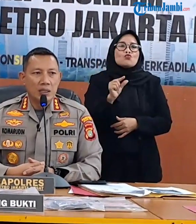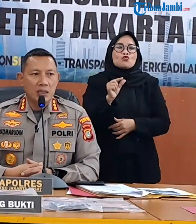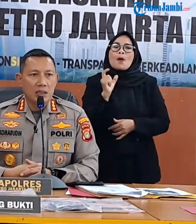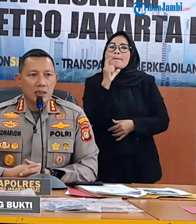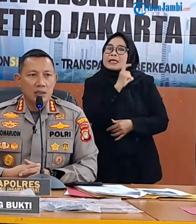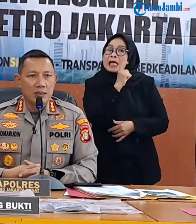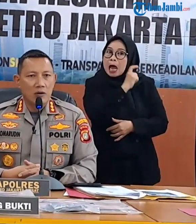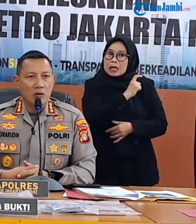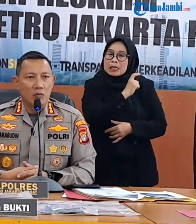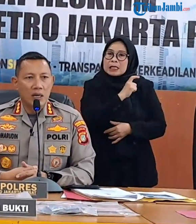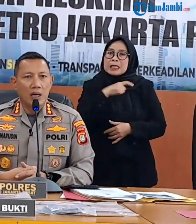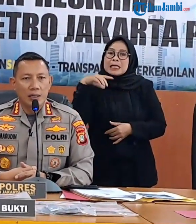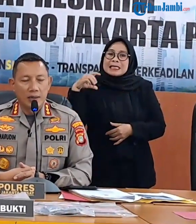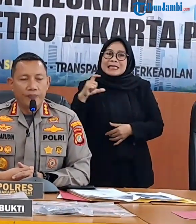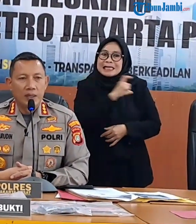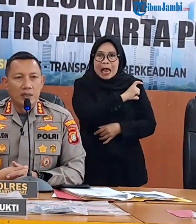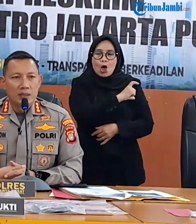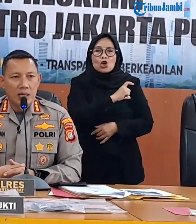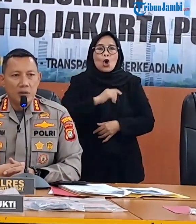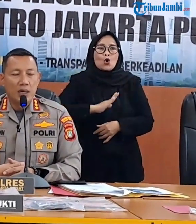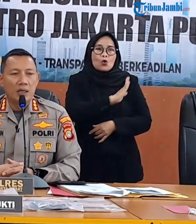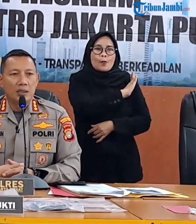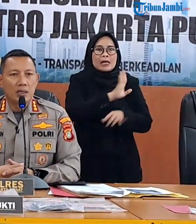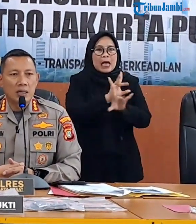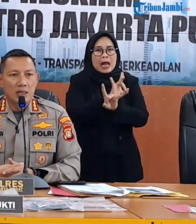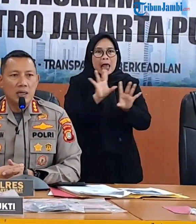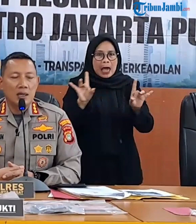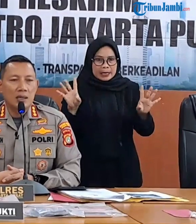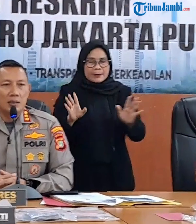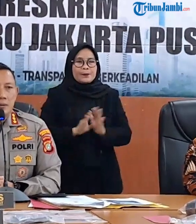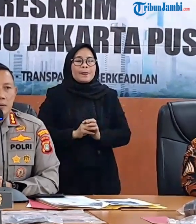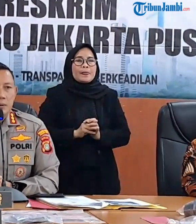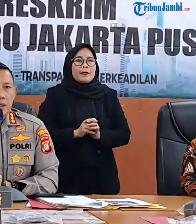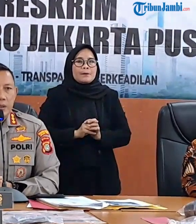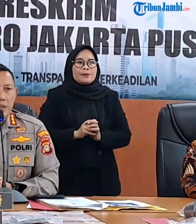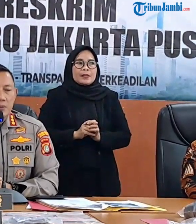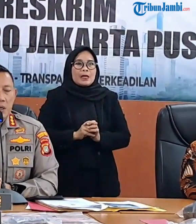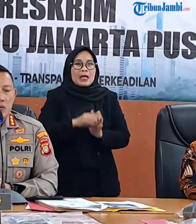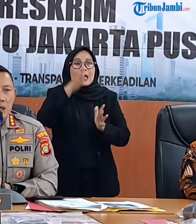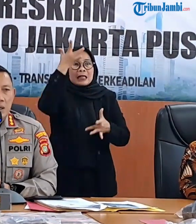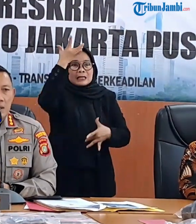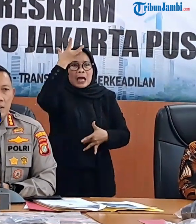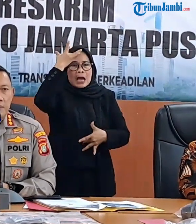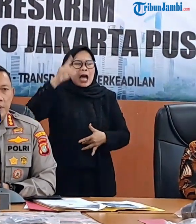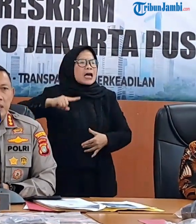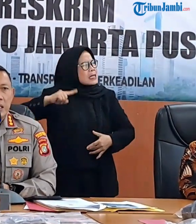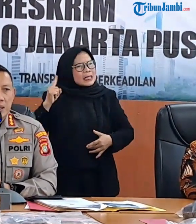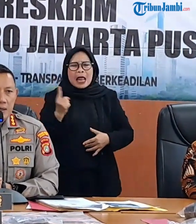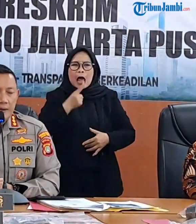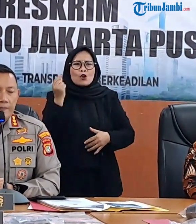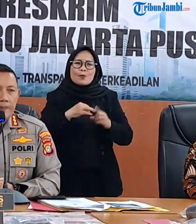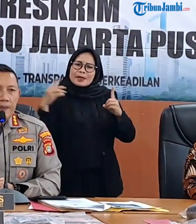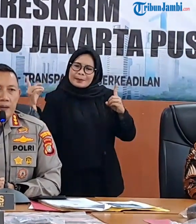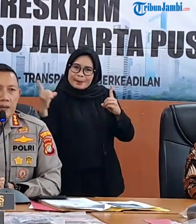mencari calon korban yang lain. Selanjutnya, tersangka intens melakukan